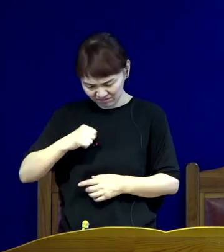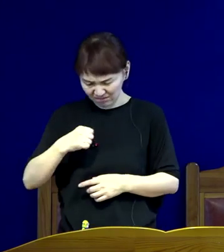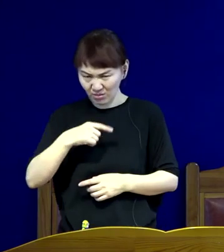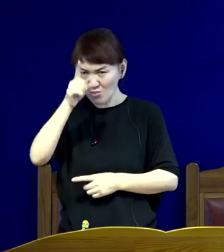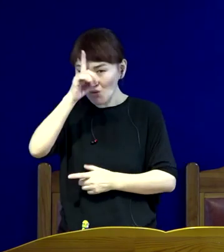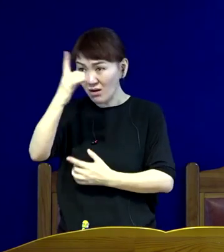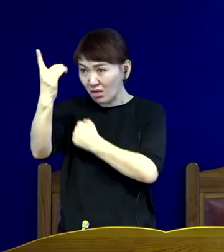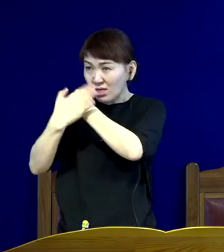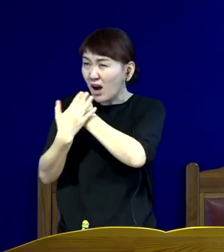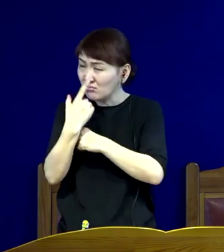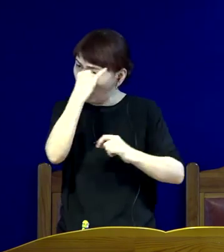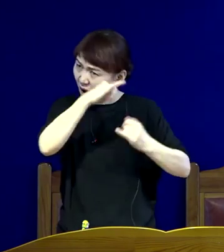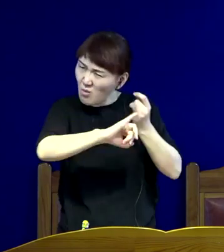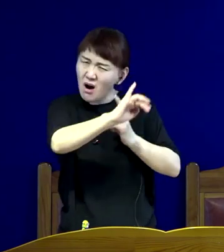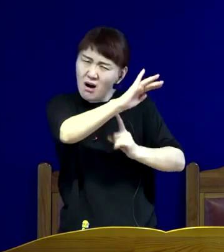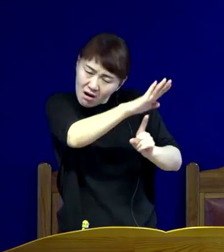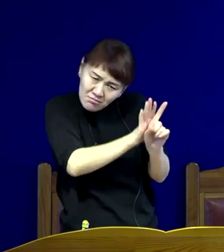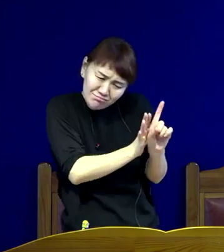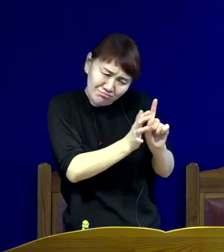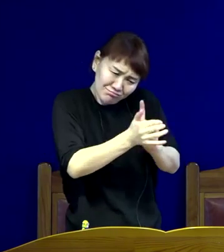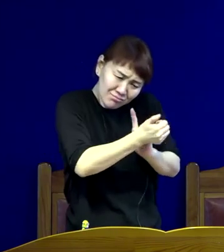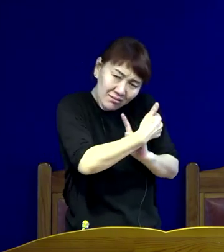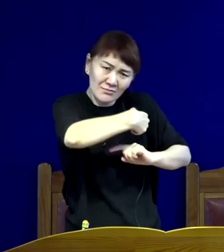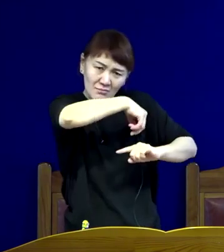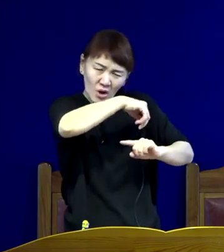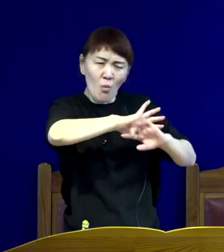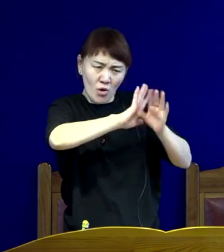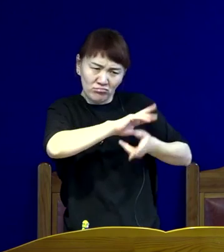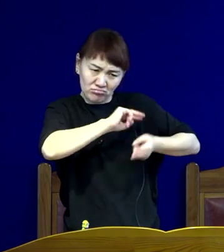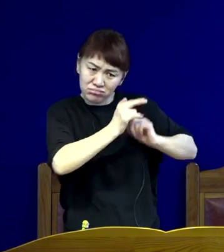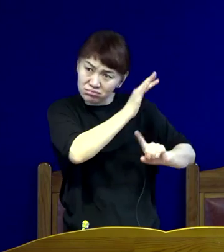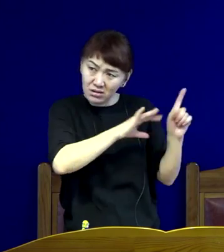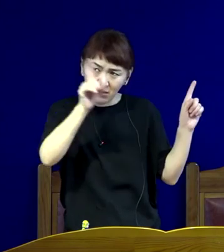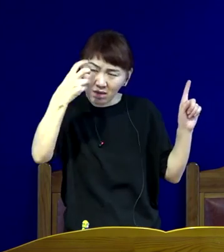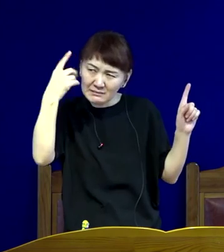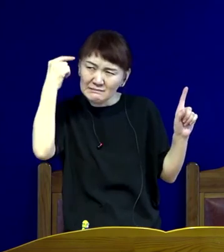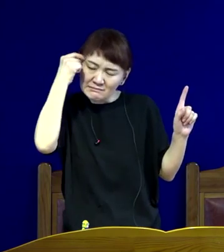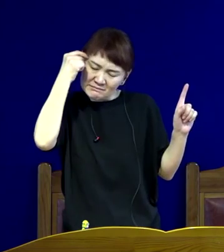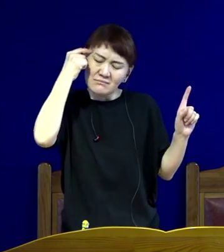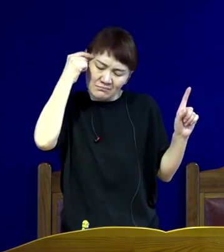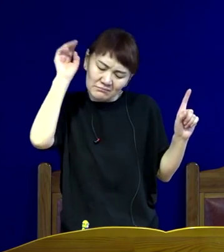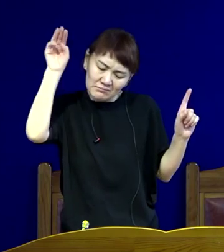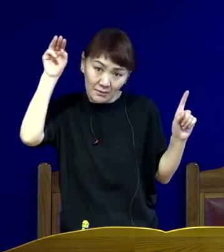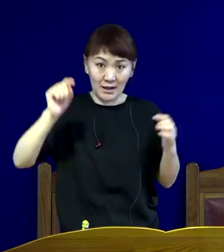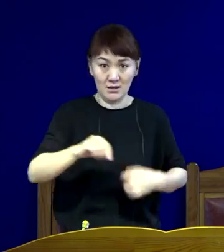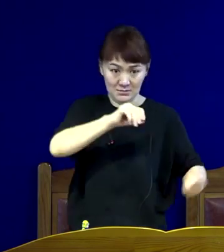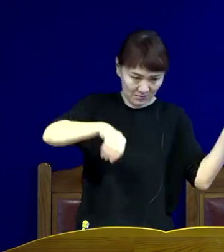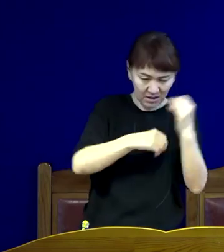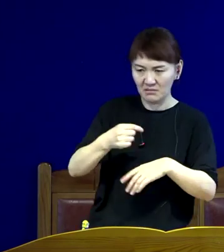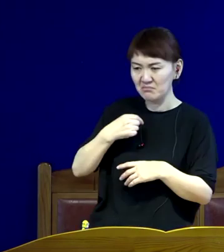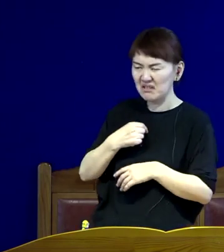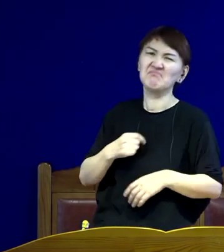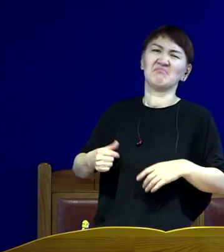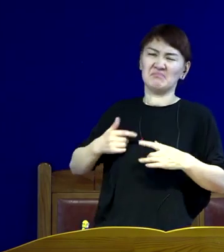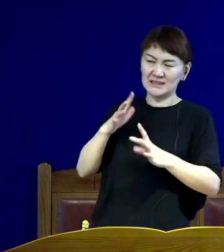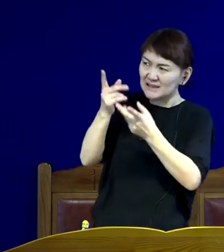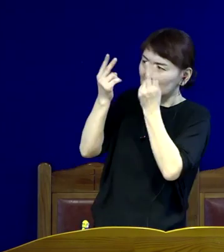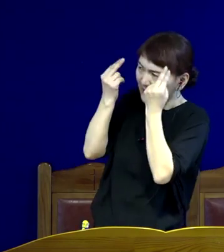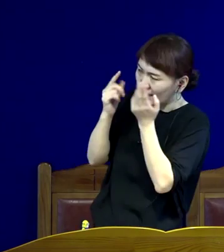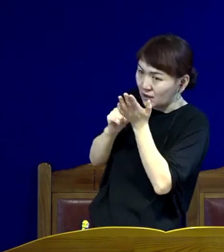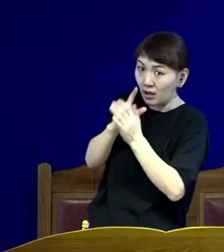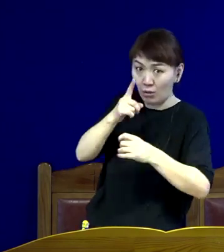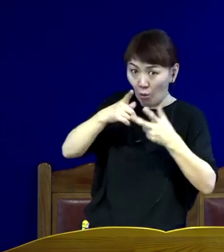дээ. Гэвэл бурхан нэгдүгээр байх юм бол бурханы үг нэгдүгээр байх болно. Энэ нь сэтгэл дотор нь байх юм